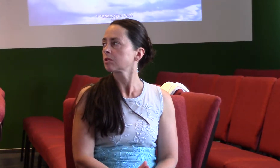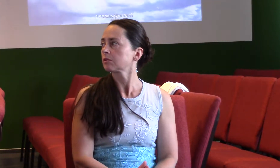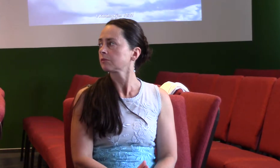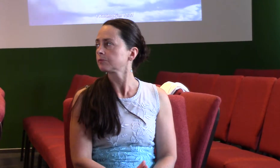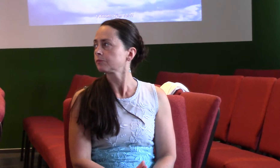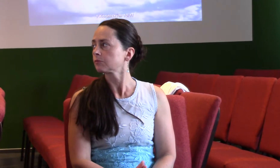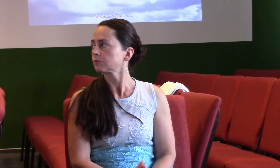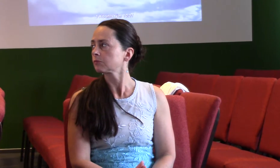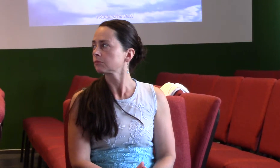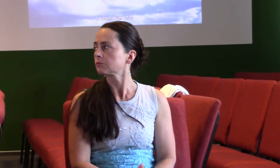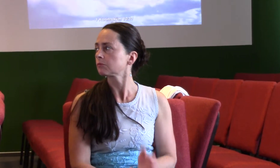napomenutí,